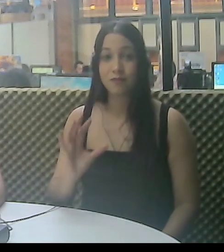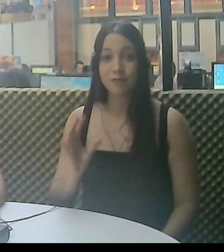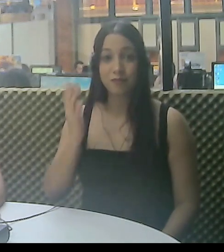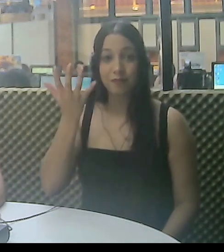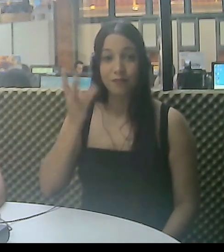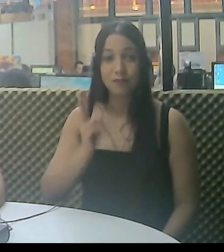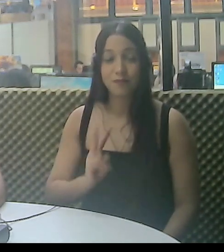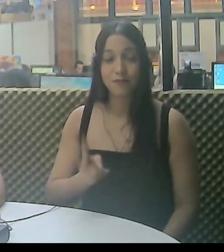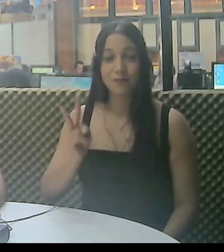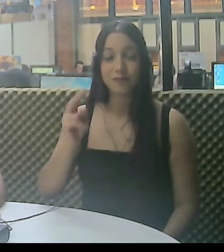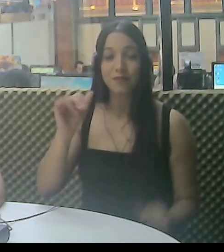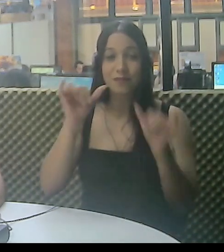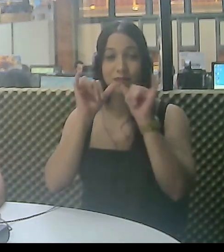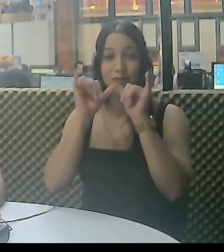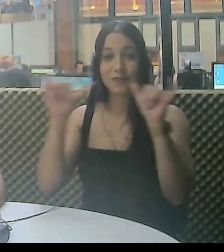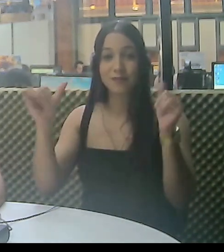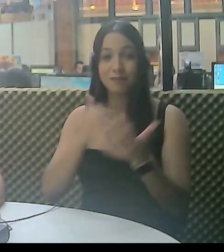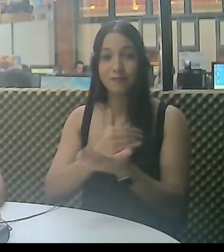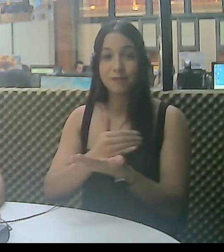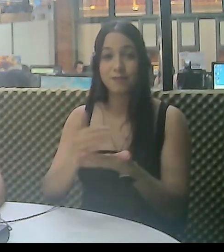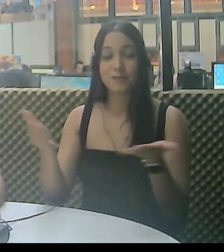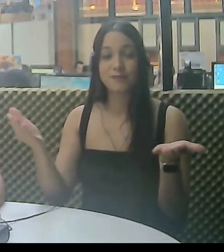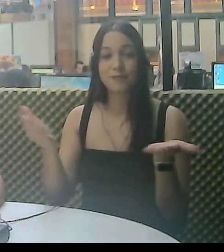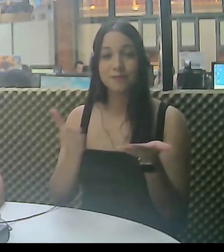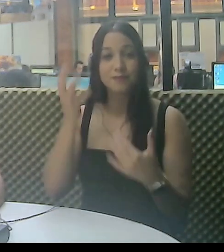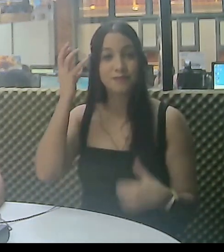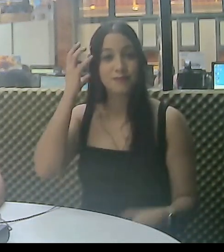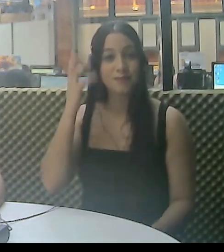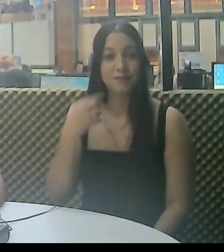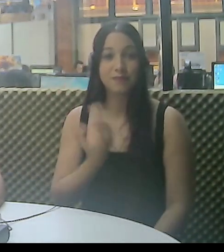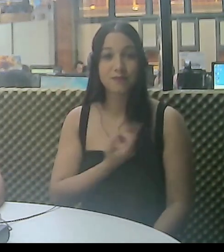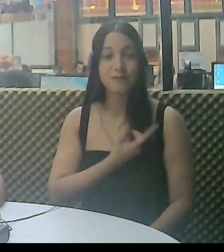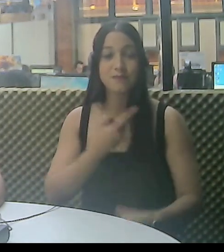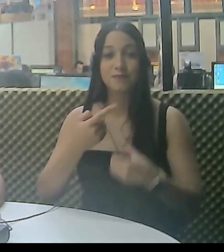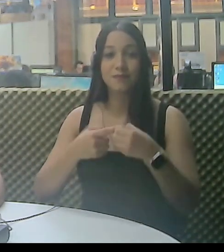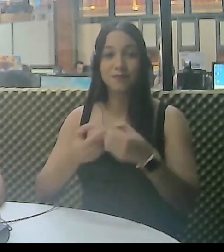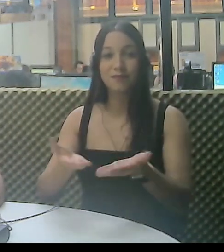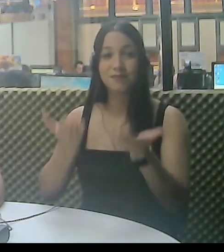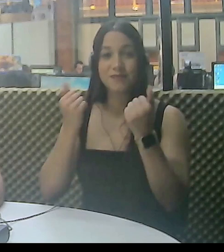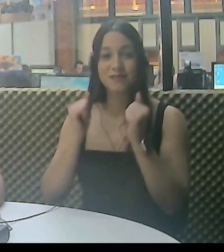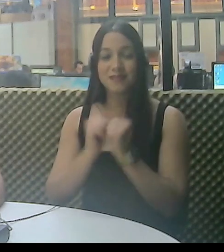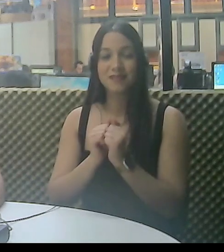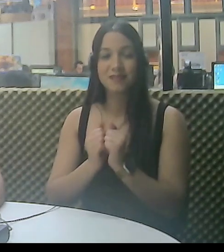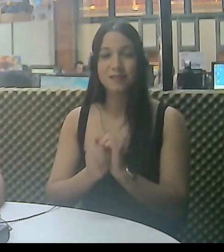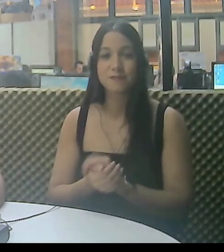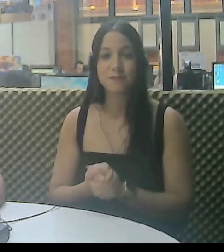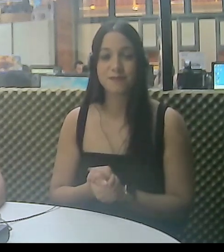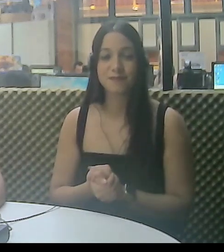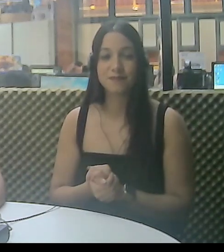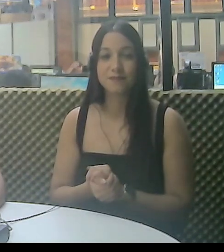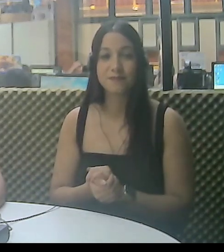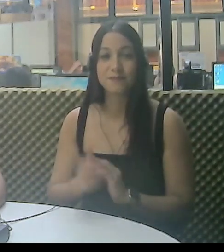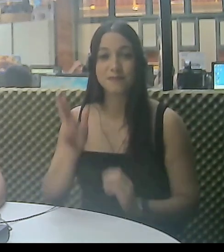acontecendo. Essas e outras notícias a partir de agora na Rádio Nossa Cidade. Vem com a gente!